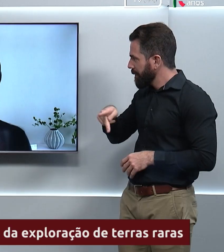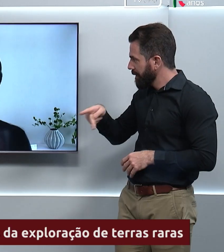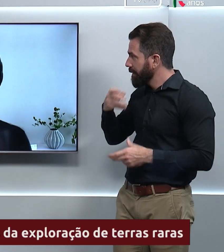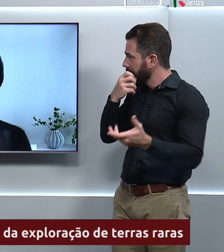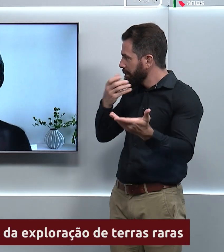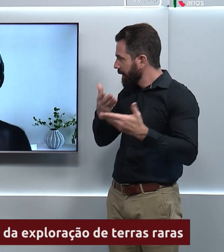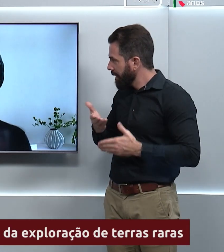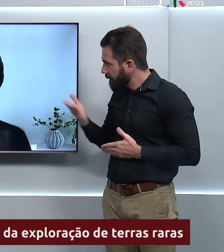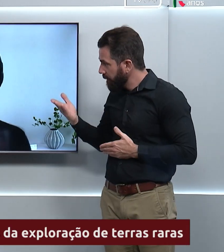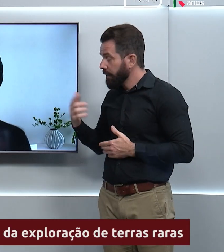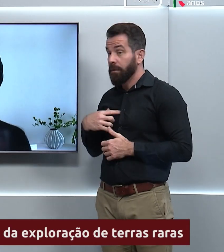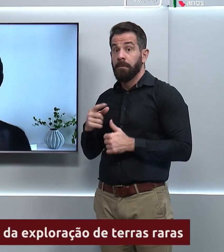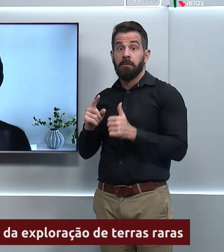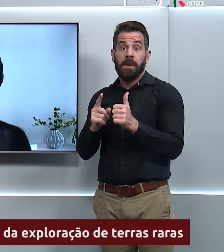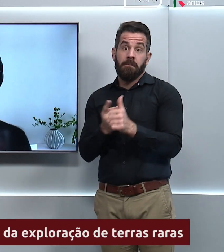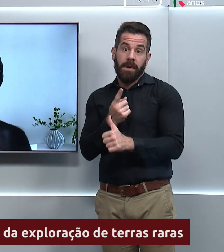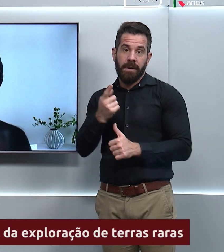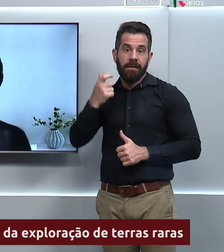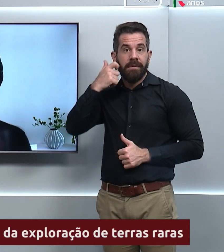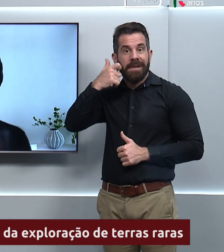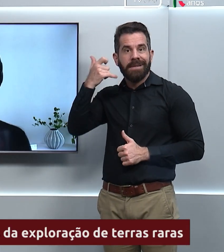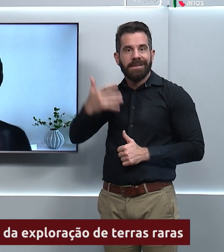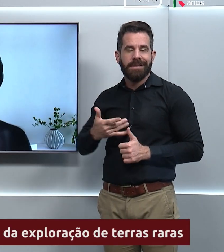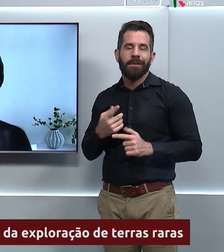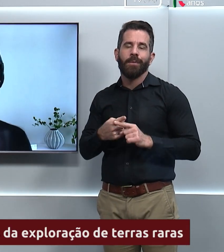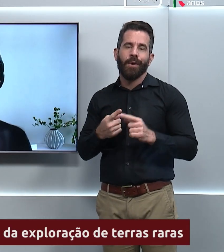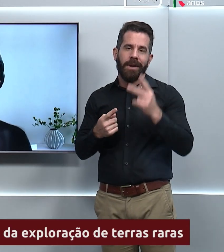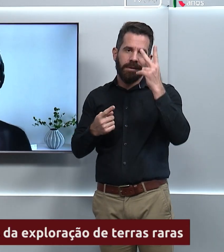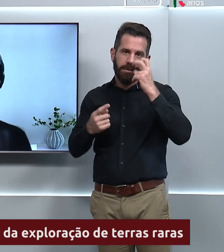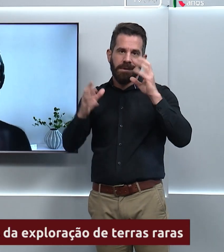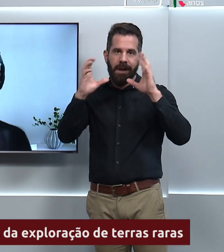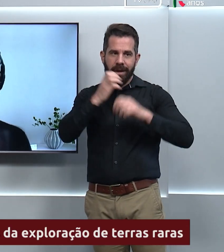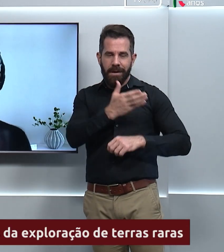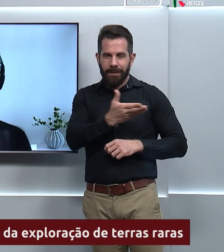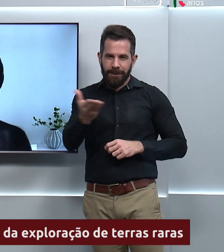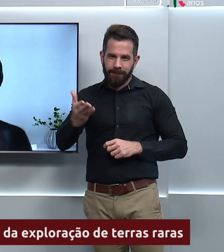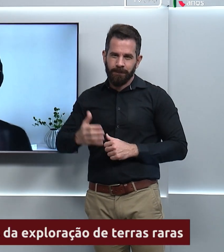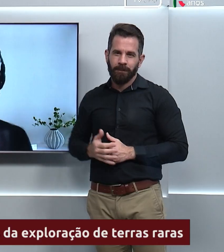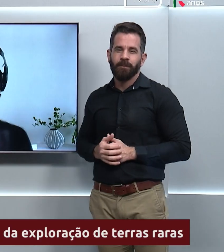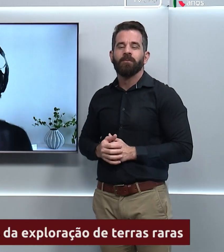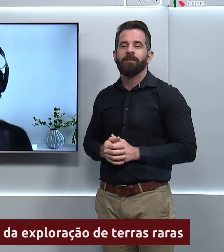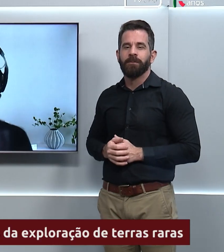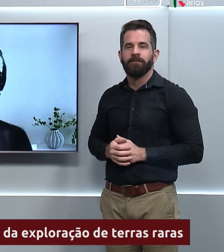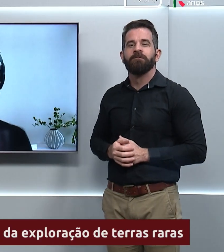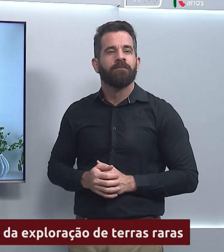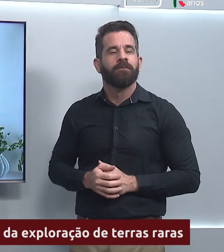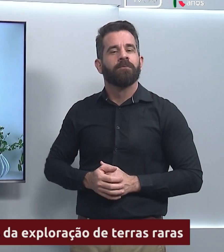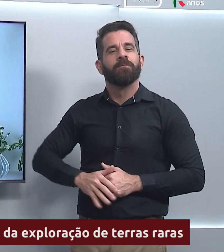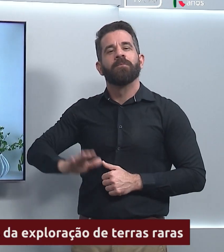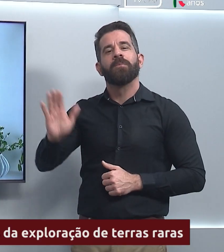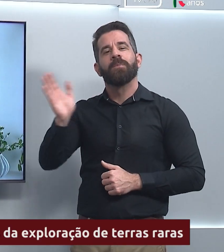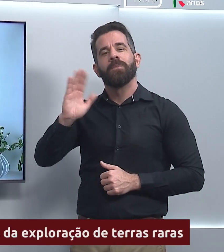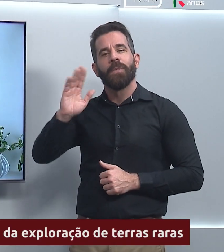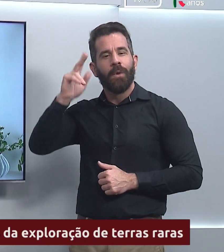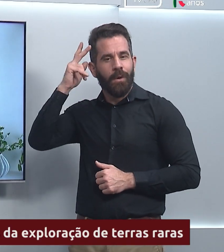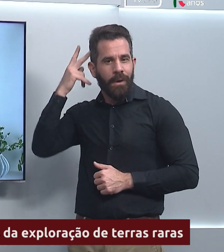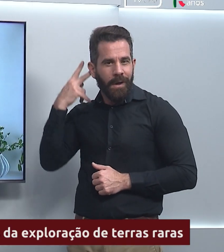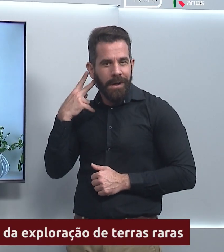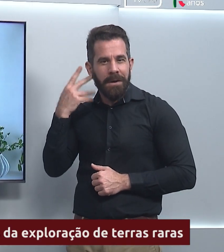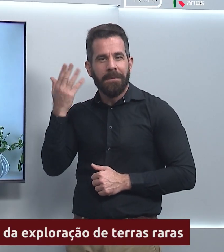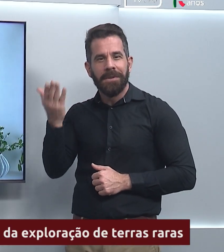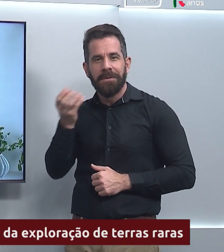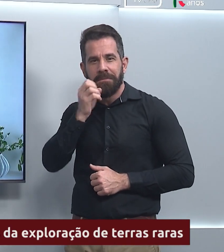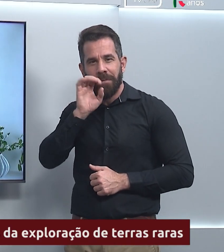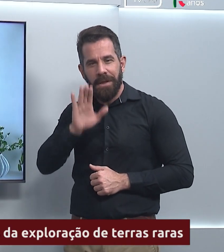bem-vindo. Peço que para a gente começar, o senhor se descreva para o nosso público cego e de baixa visão. Olá, Camila, boa tarde, professor